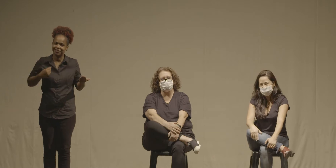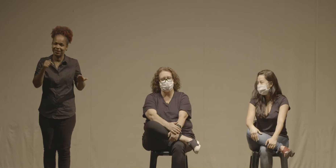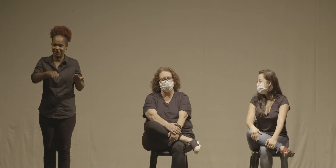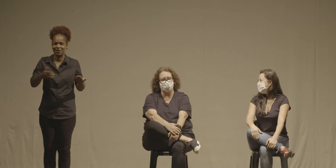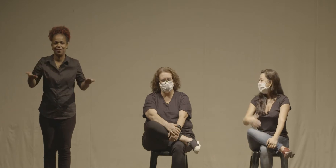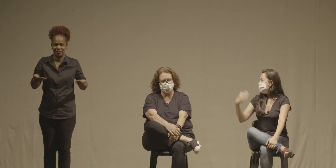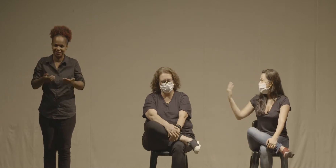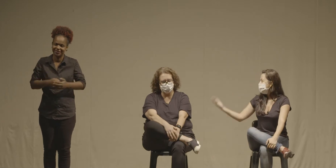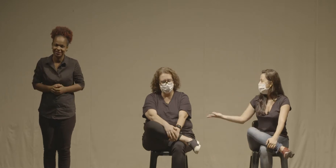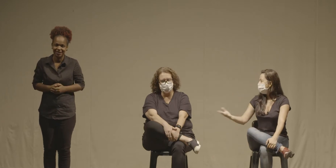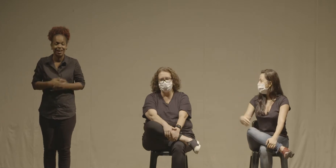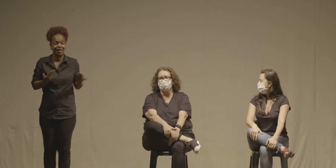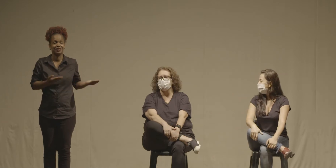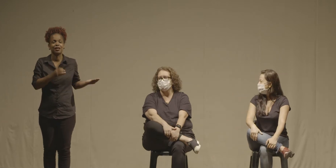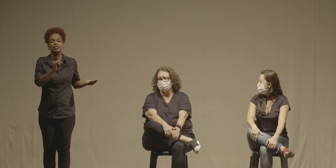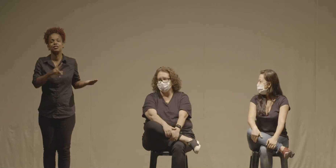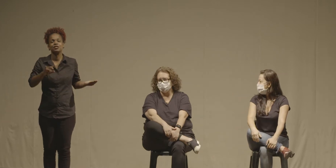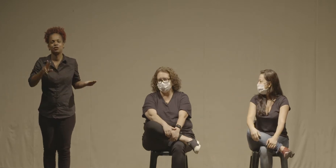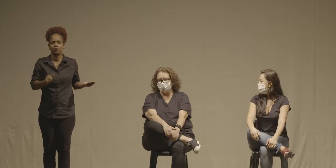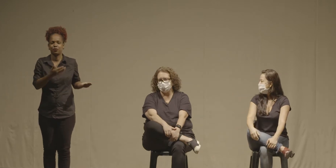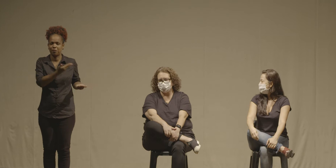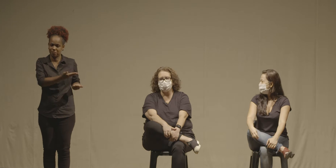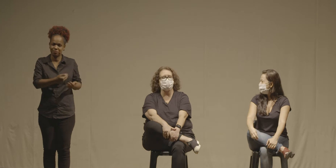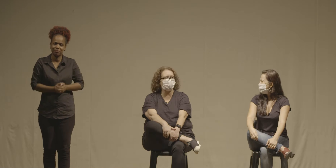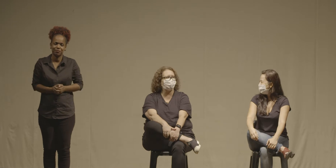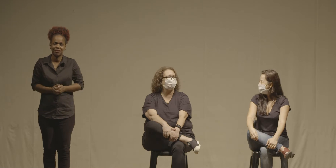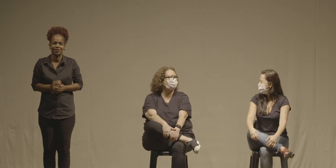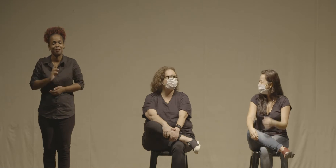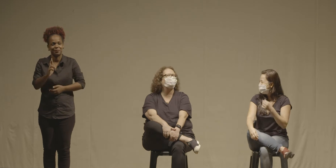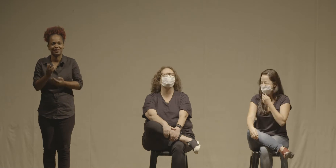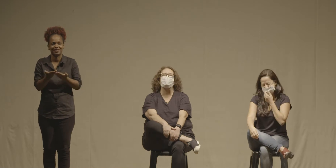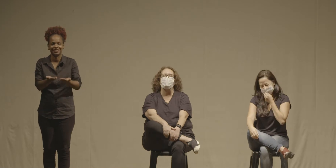estarem aqui. Essa é a Silvia, se apresenta.